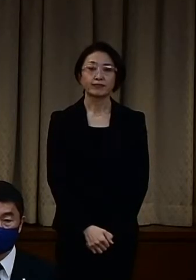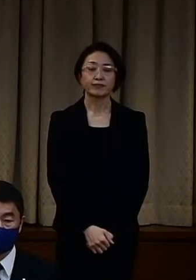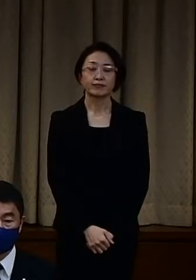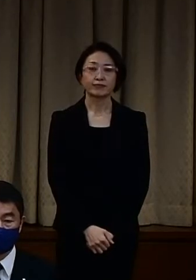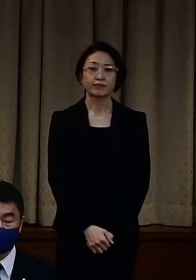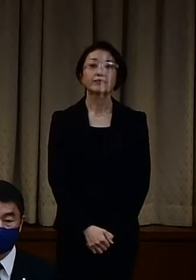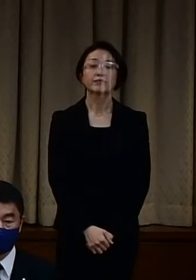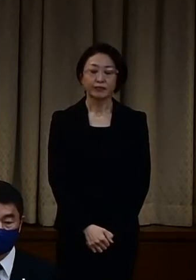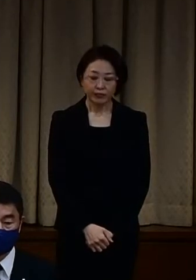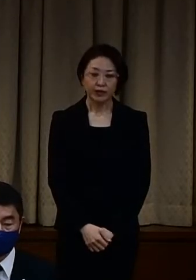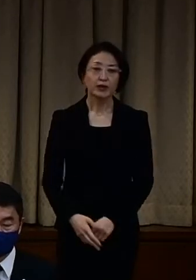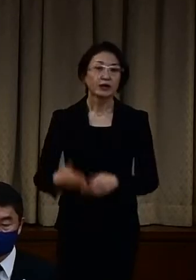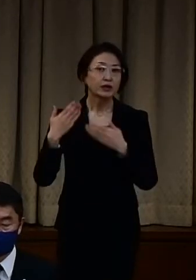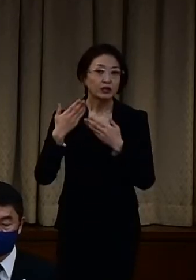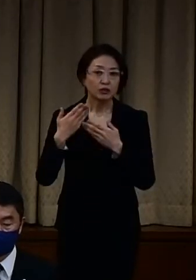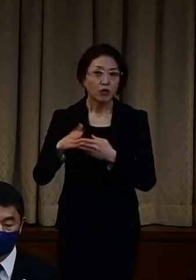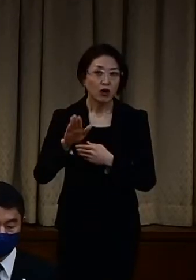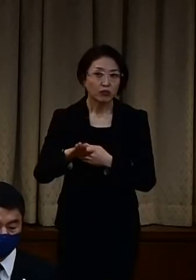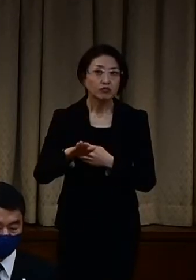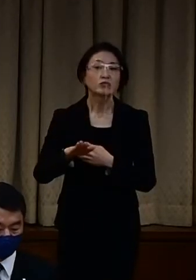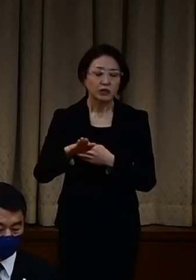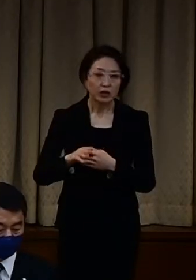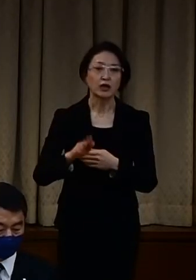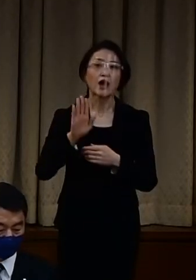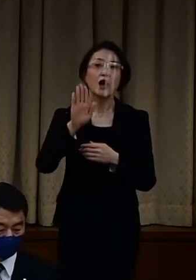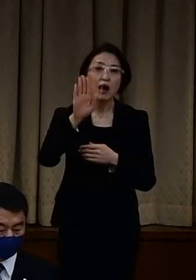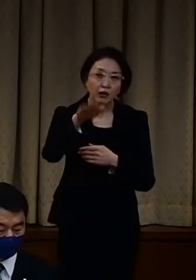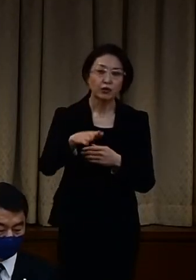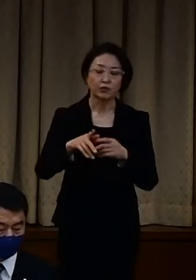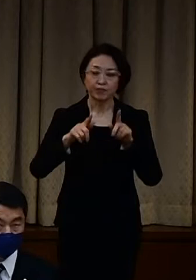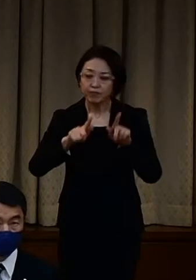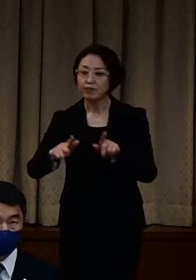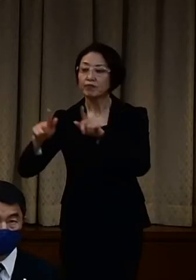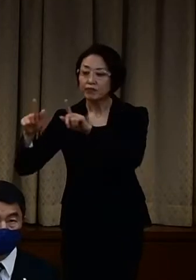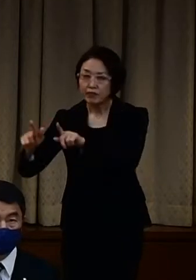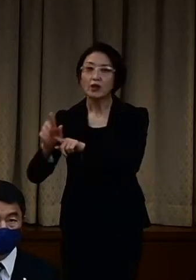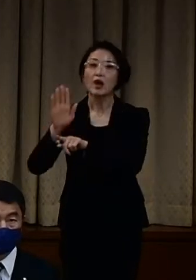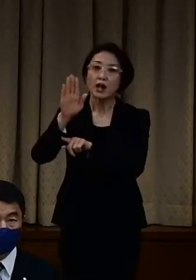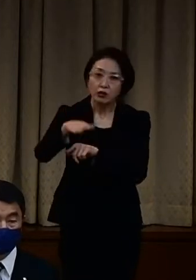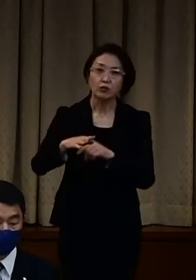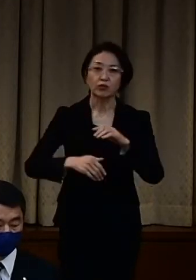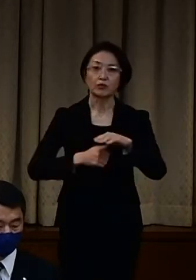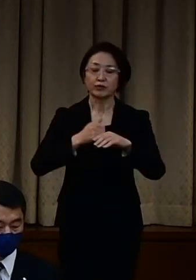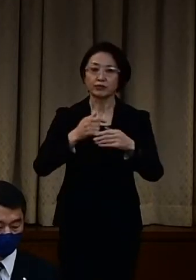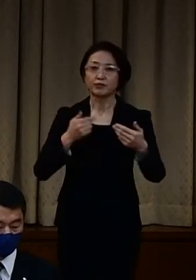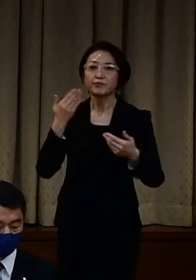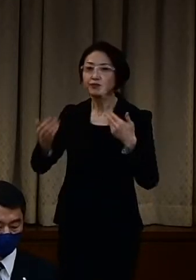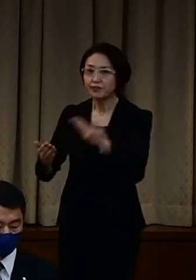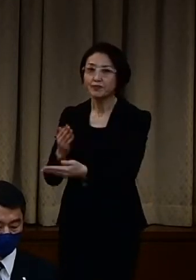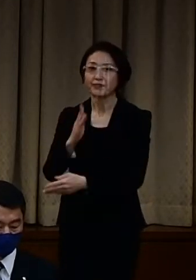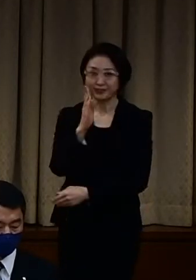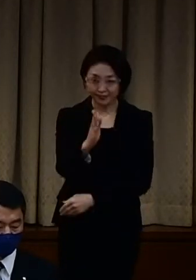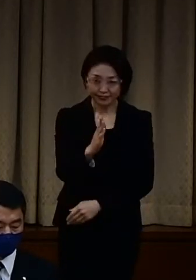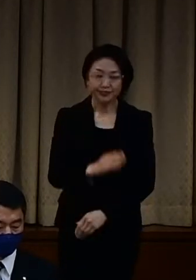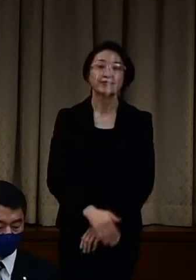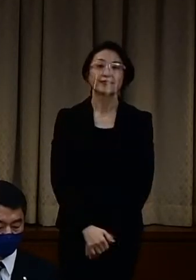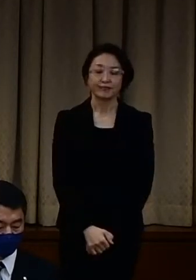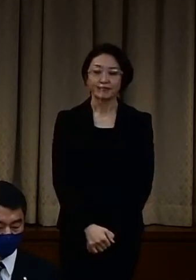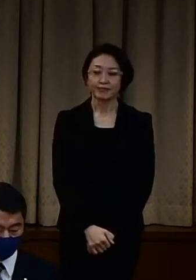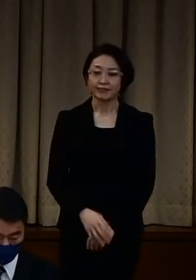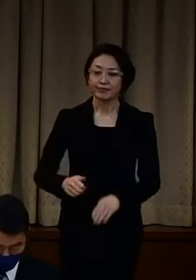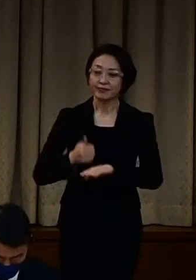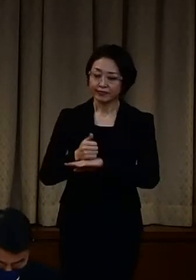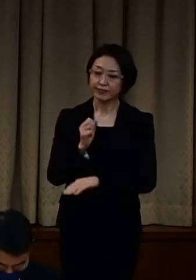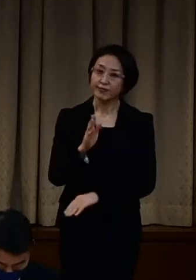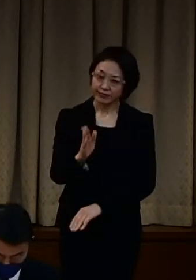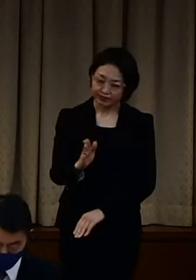なおご質問は知事および仙台市長の発言の終了後に賜りますので、よろしくお願いいたします。それでは知事、よろし